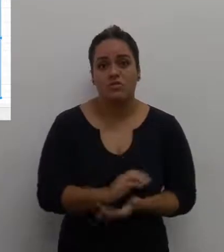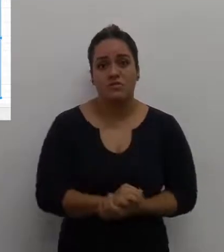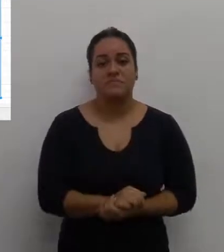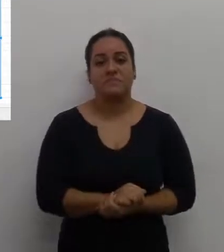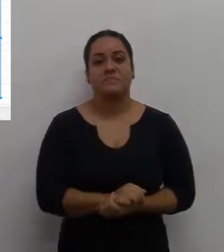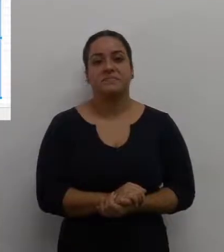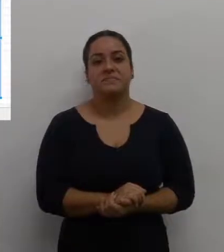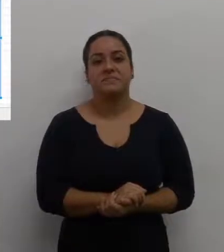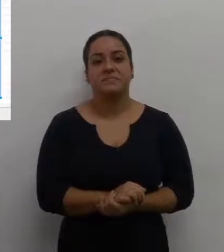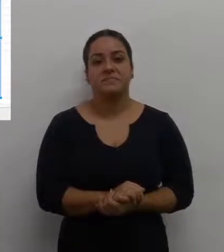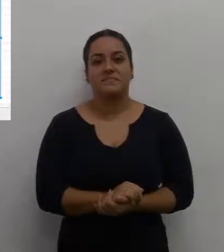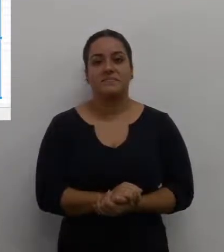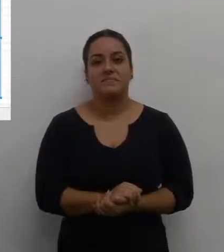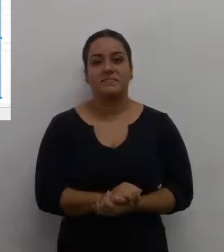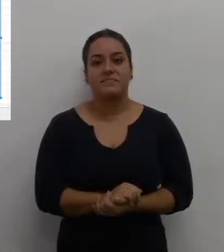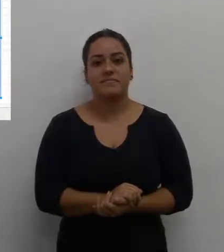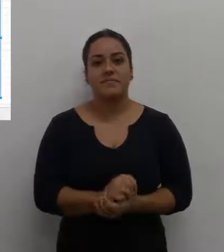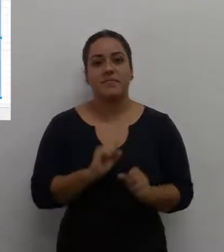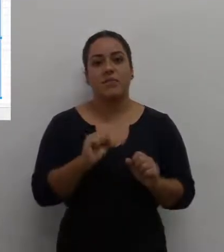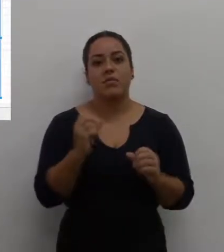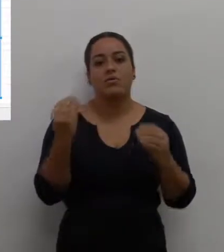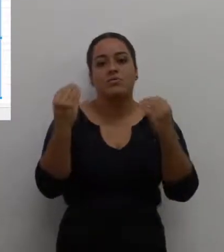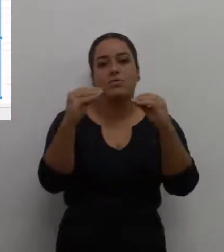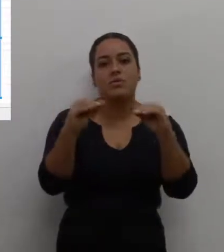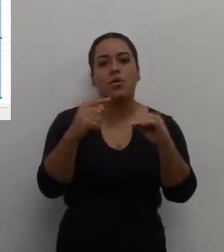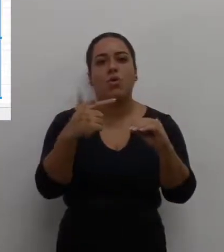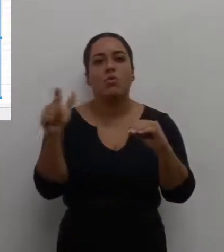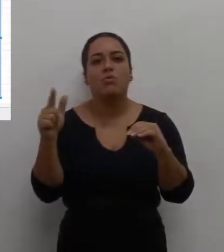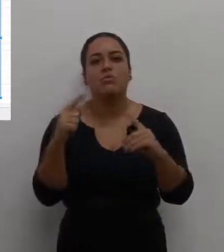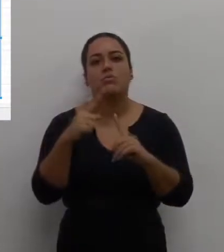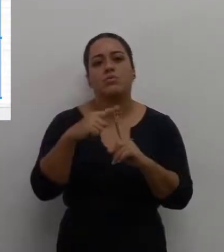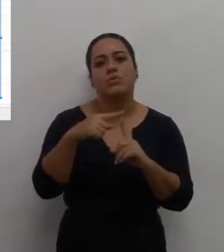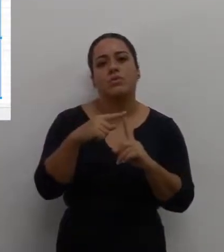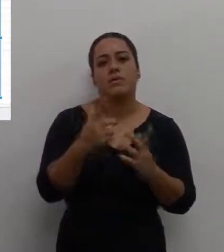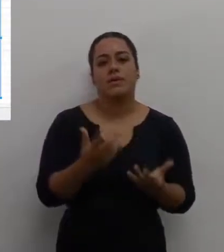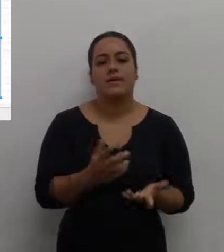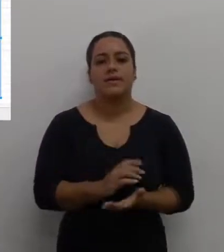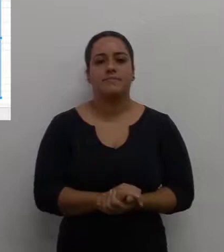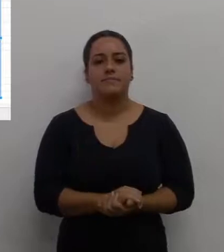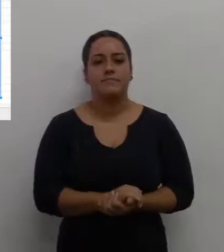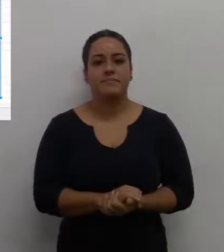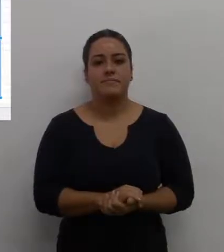maior, certo? Posso colocar uma outra cor aqui qualquer,